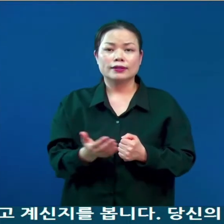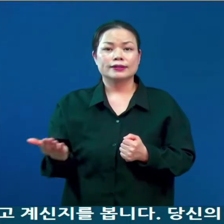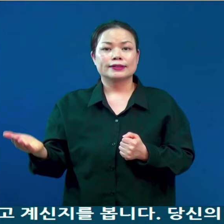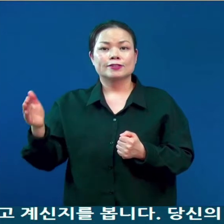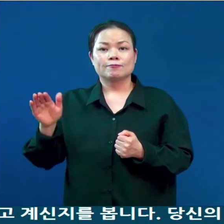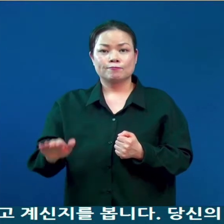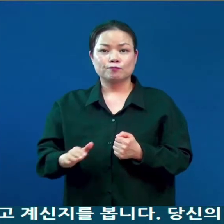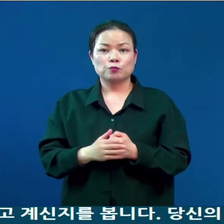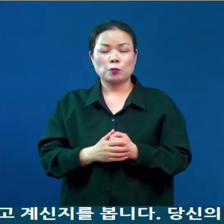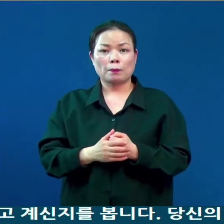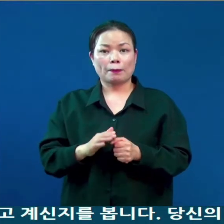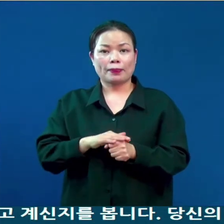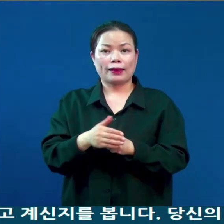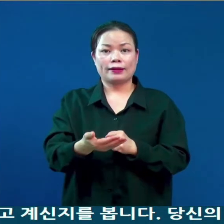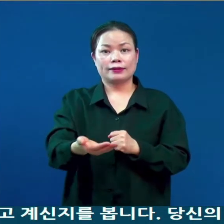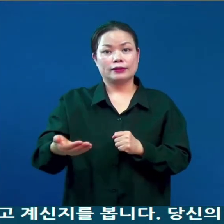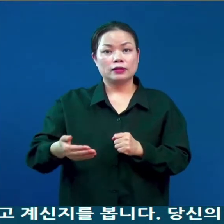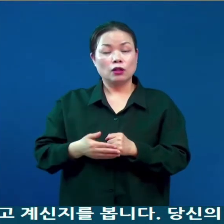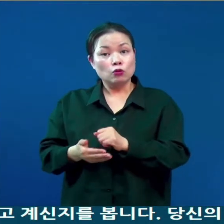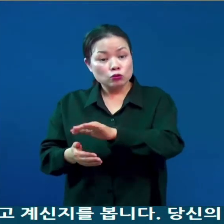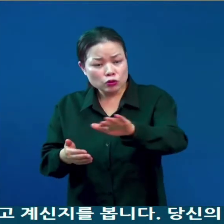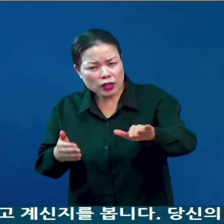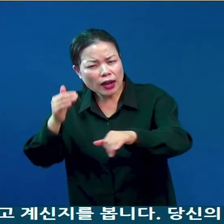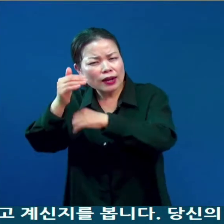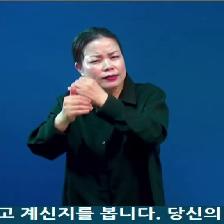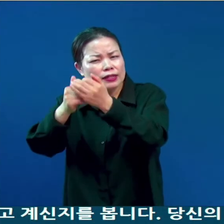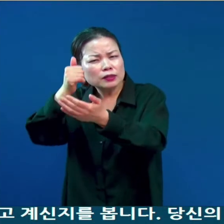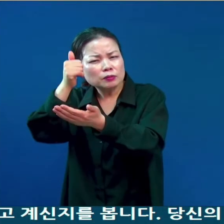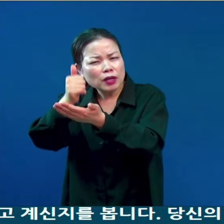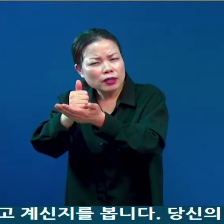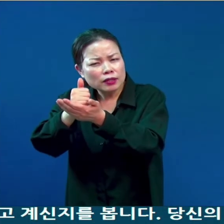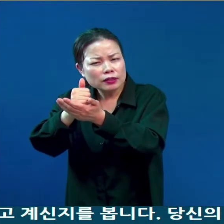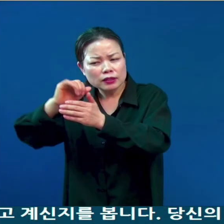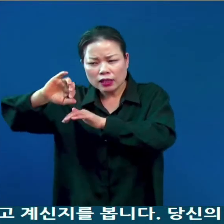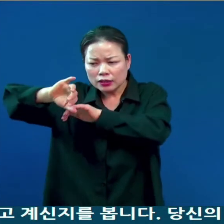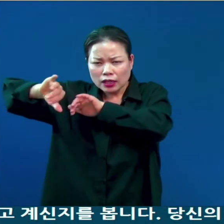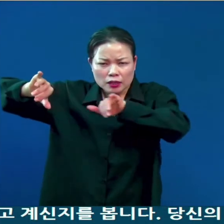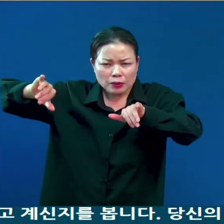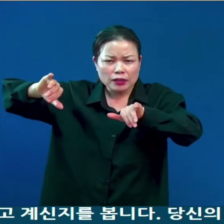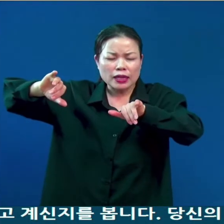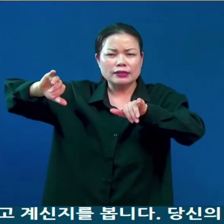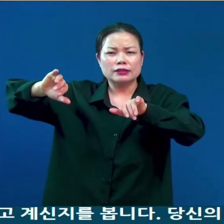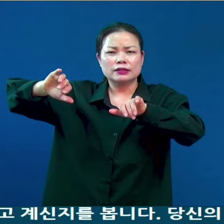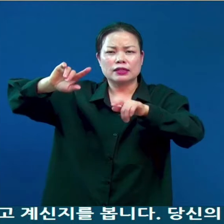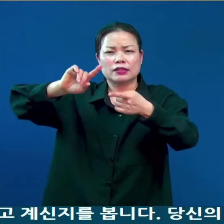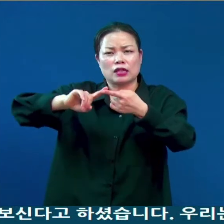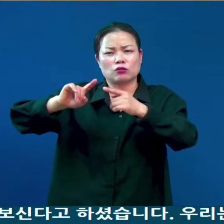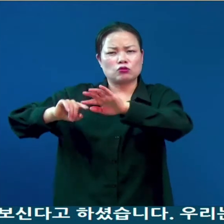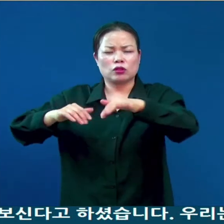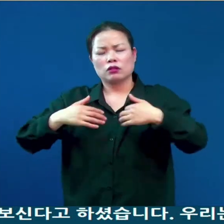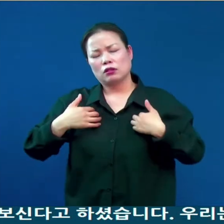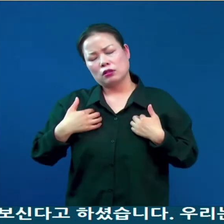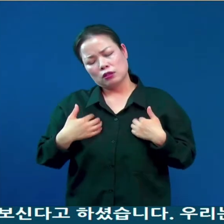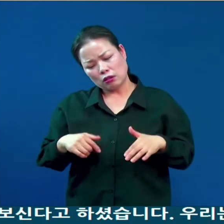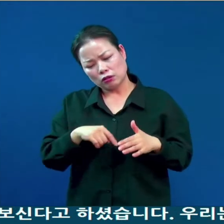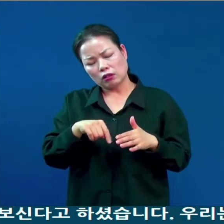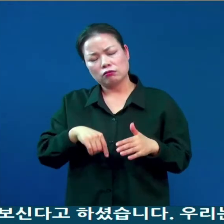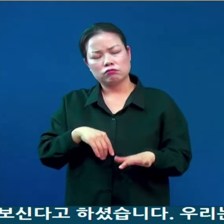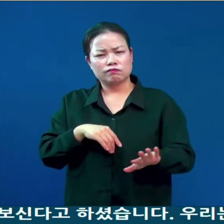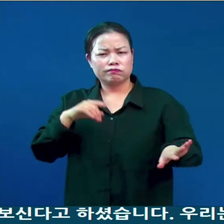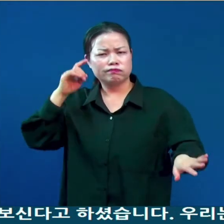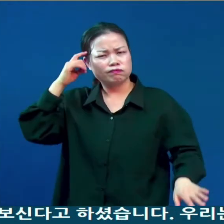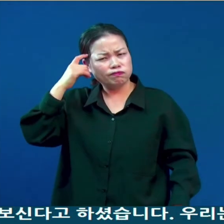그러나 사랑하는 여러분, 우리가 그 하나님의 개입에 대한 상황을 우리의 연약함 가운데 우리의